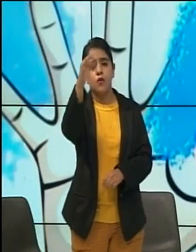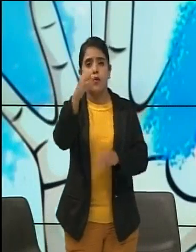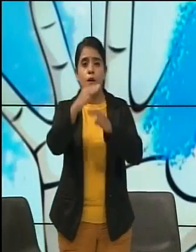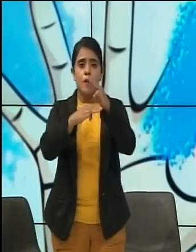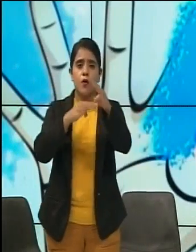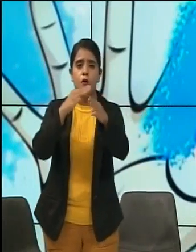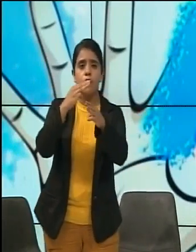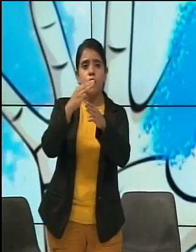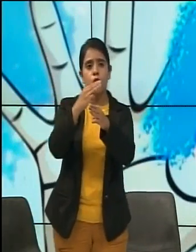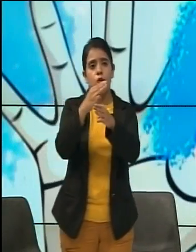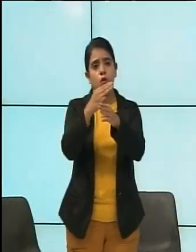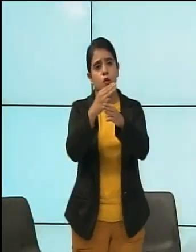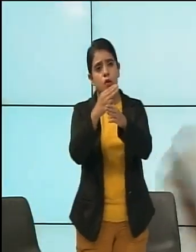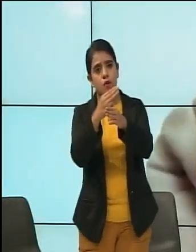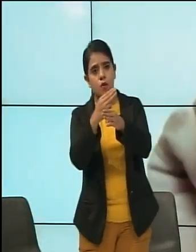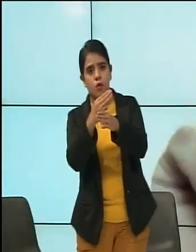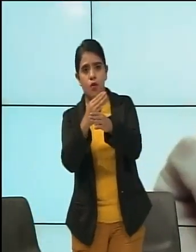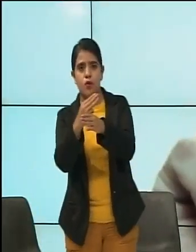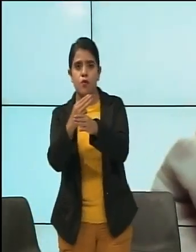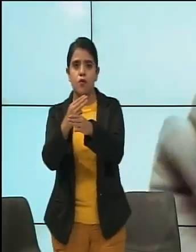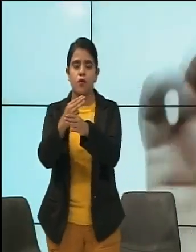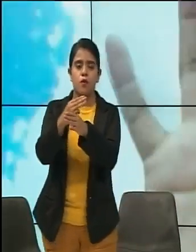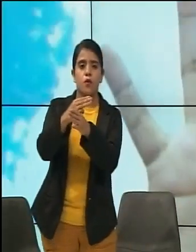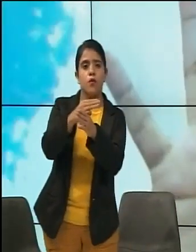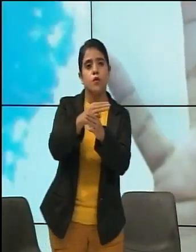con un mañana,